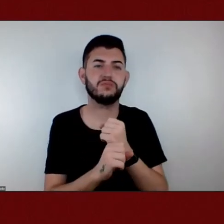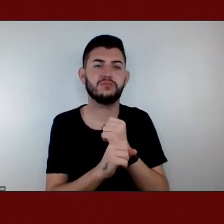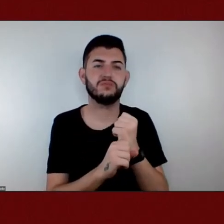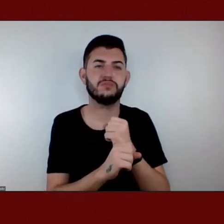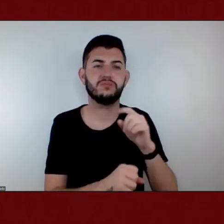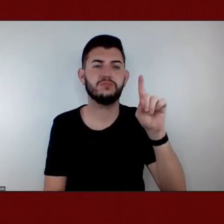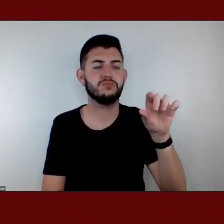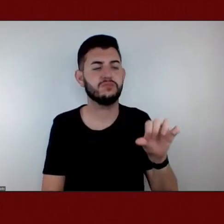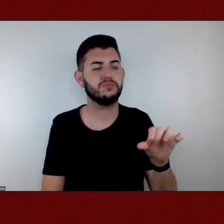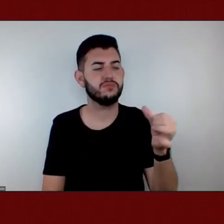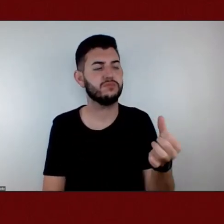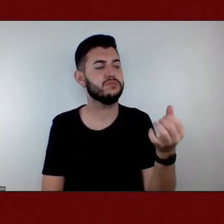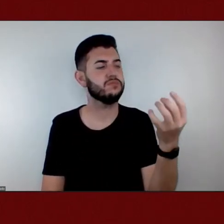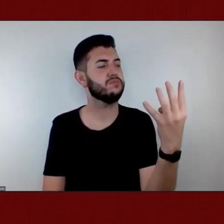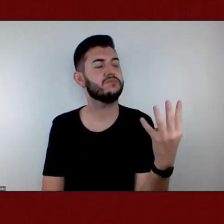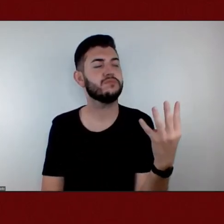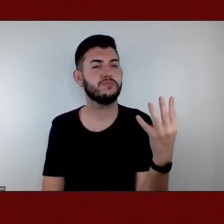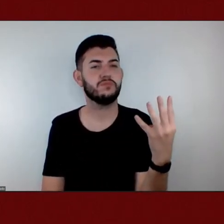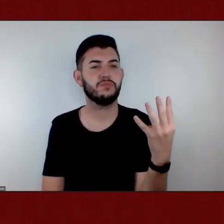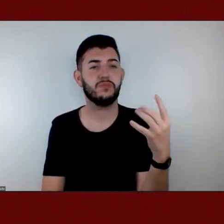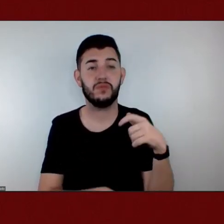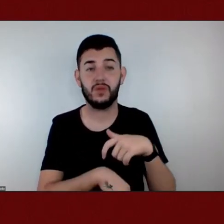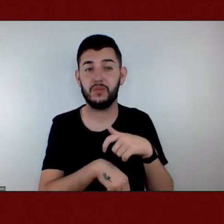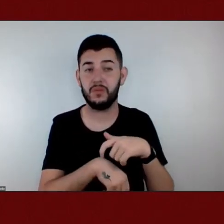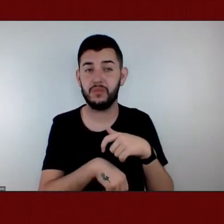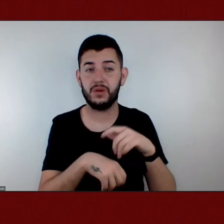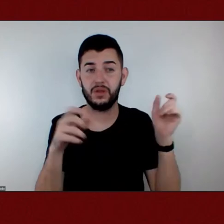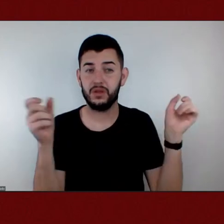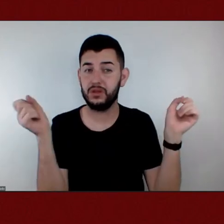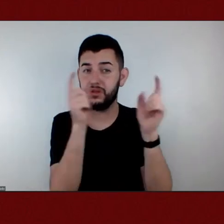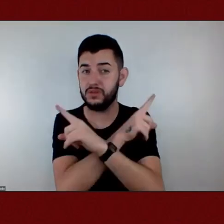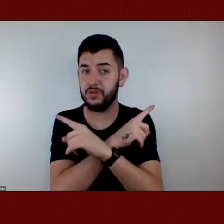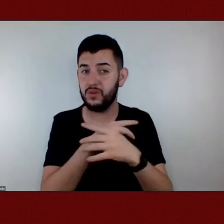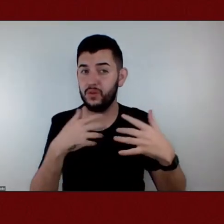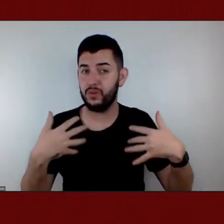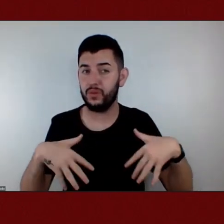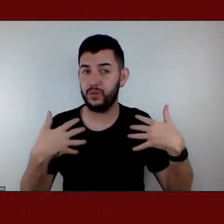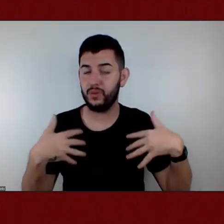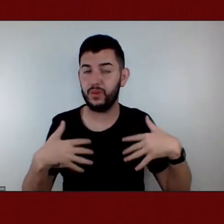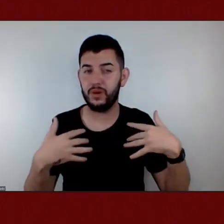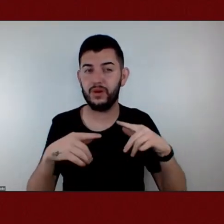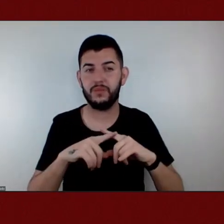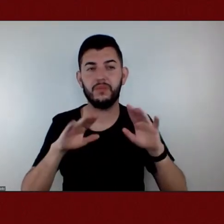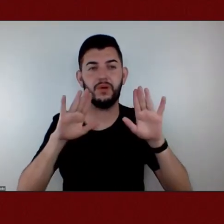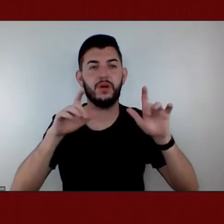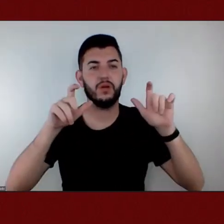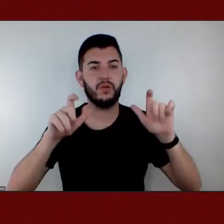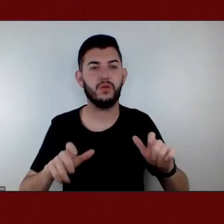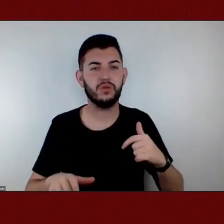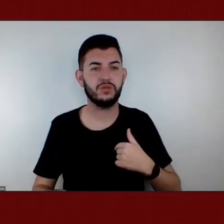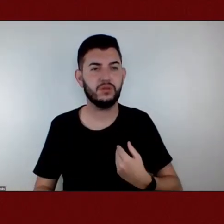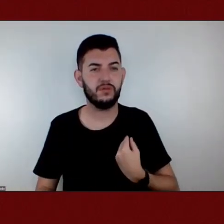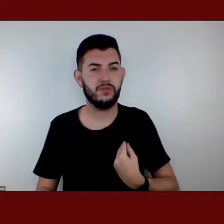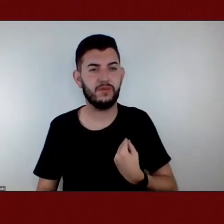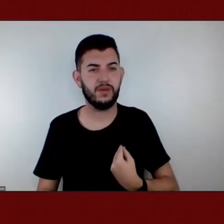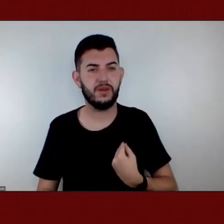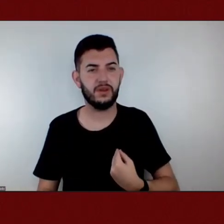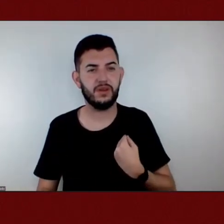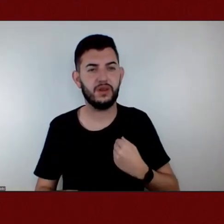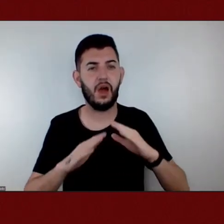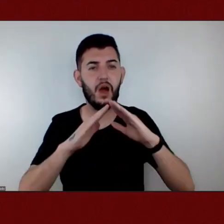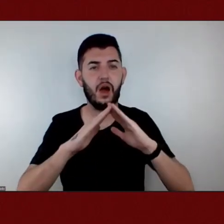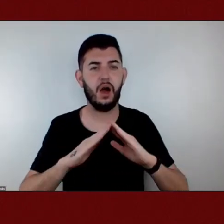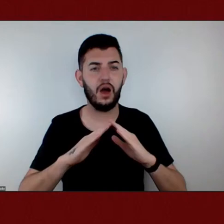ainda um momento com grandes dificuldades, embora onde eu vivesse, em Pernambuco, nós